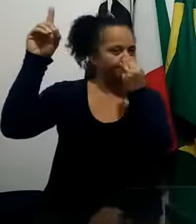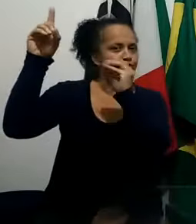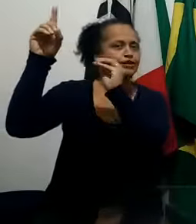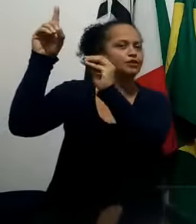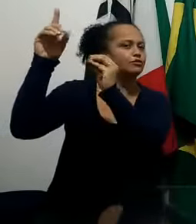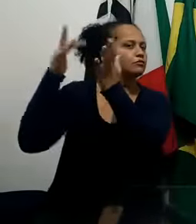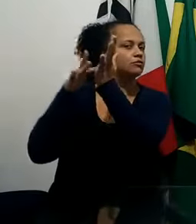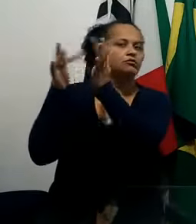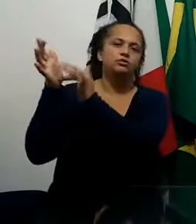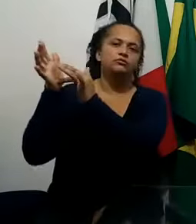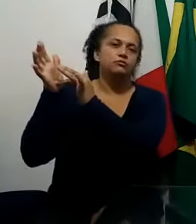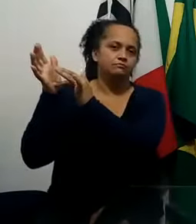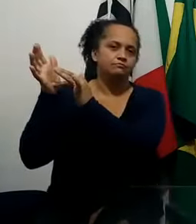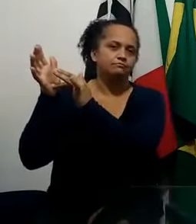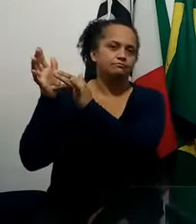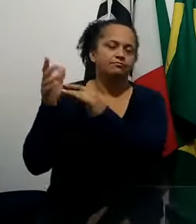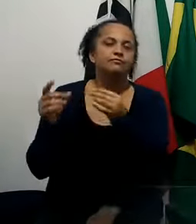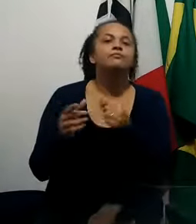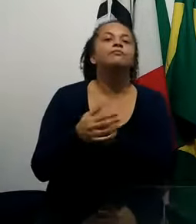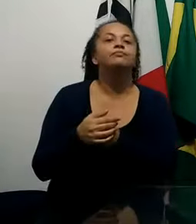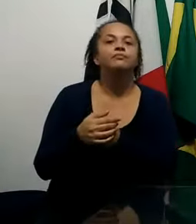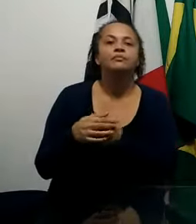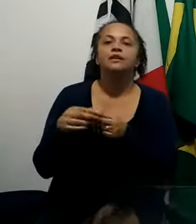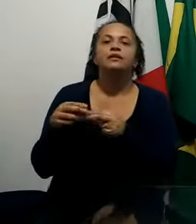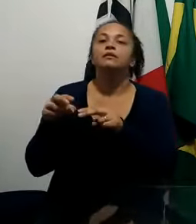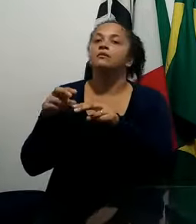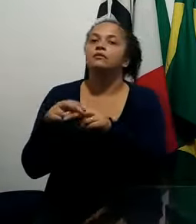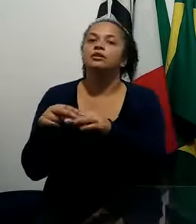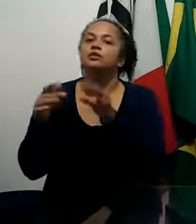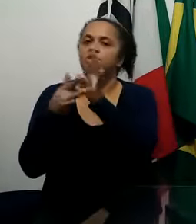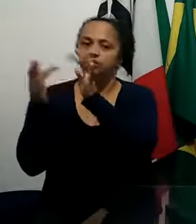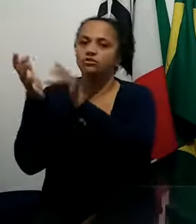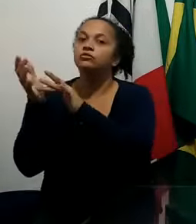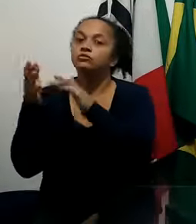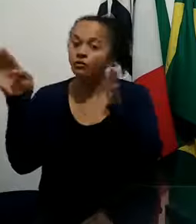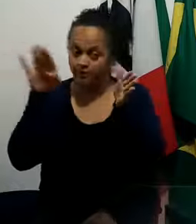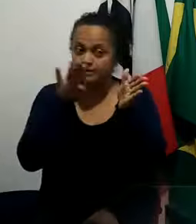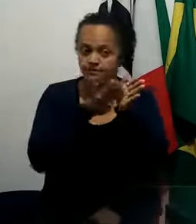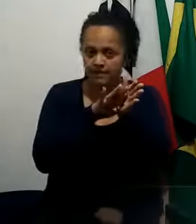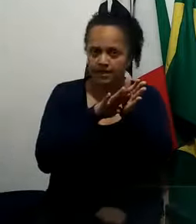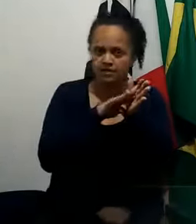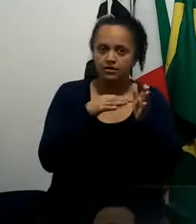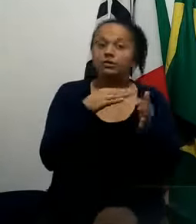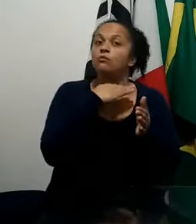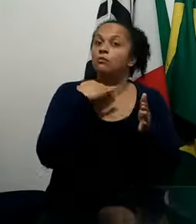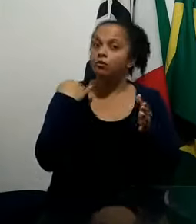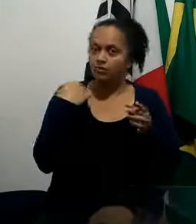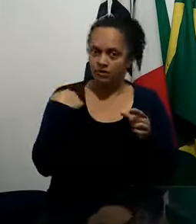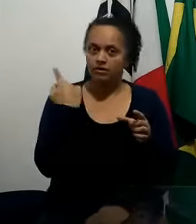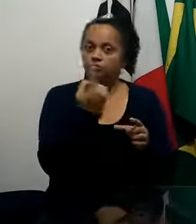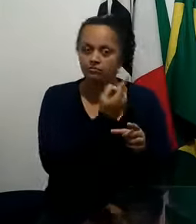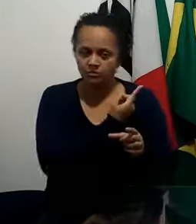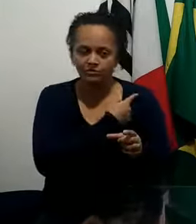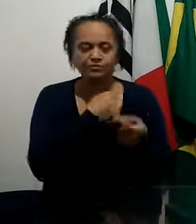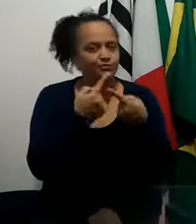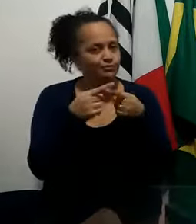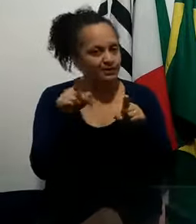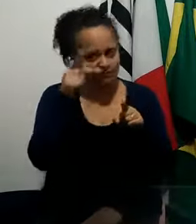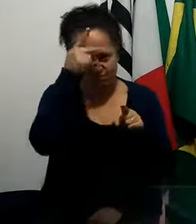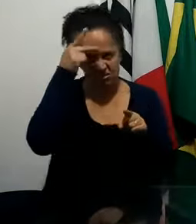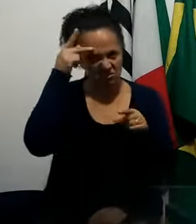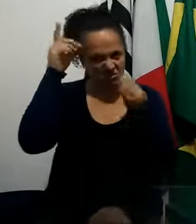sua primeira vinda para morrer em nosso lugar pela humanidade. Então Deus vai disciplinar Israel.